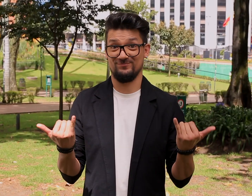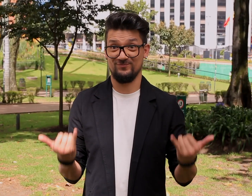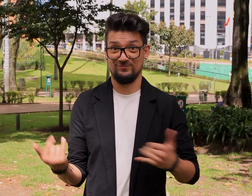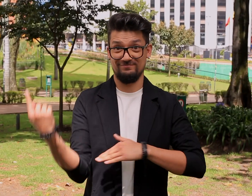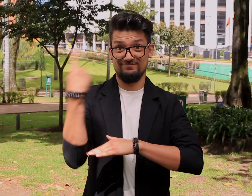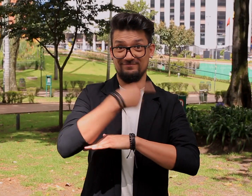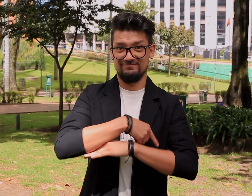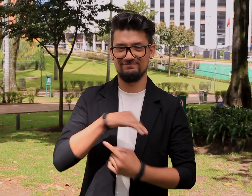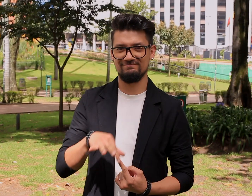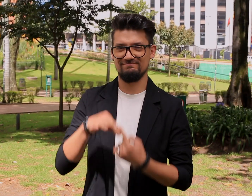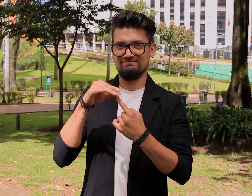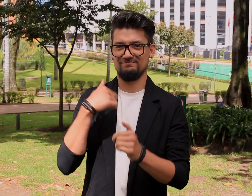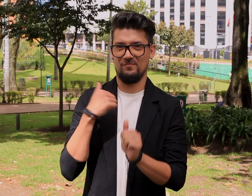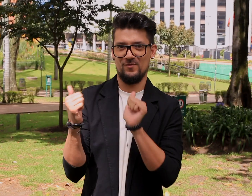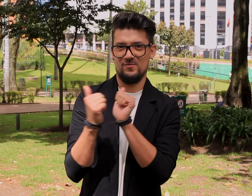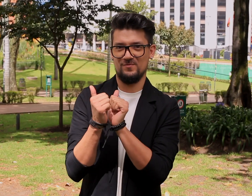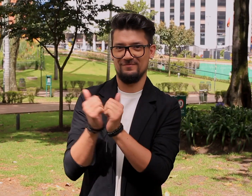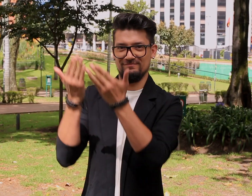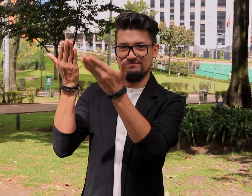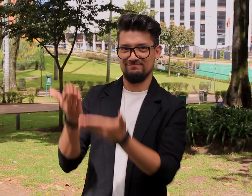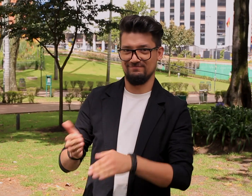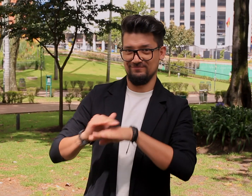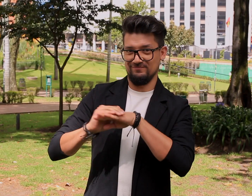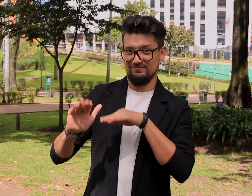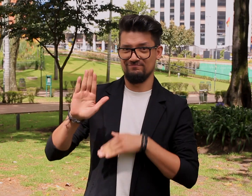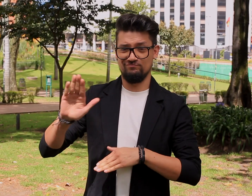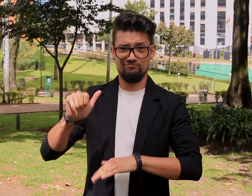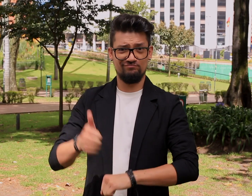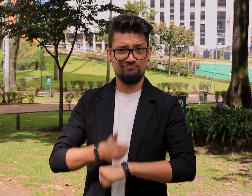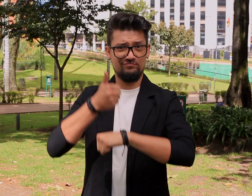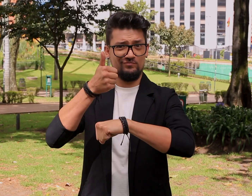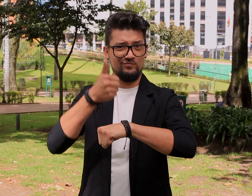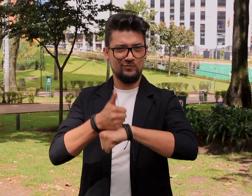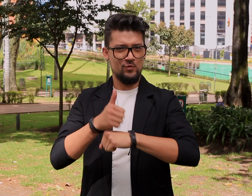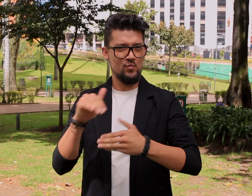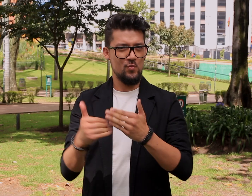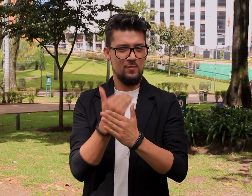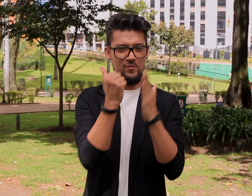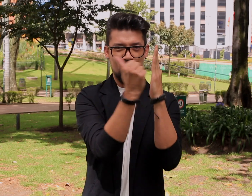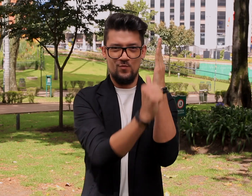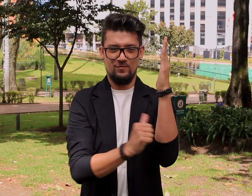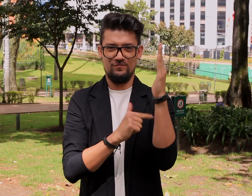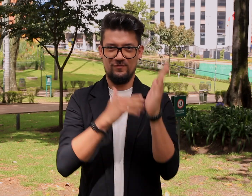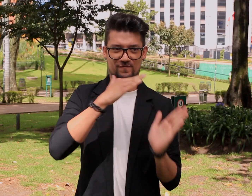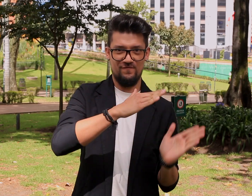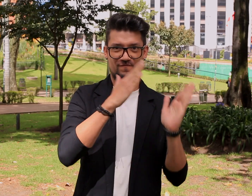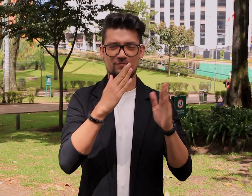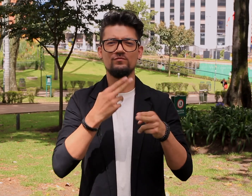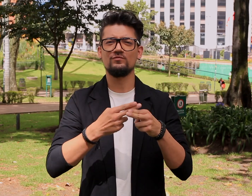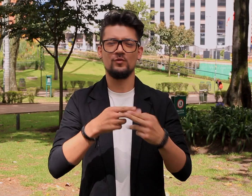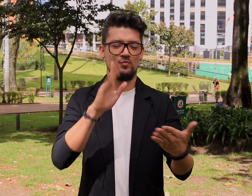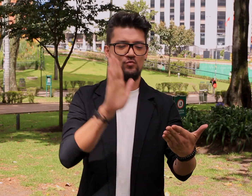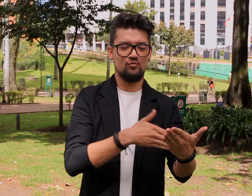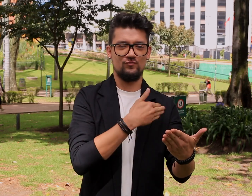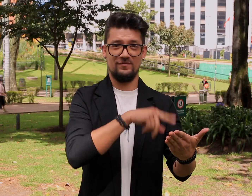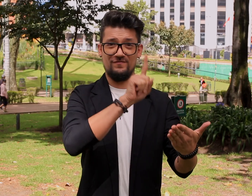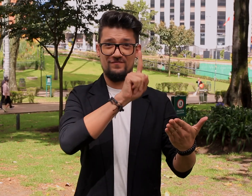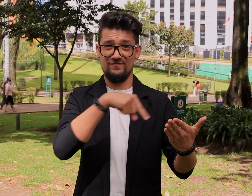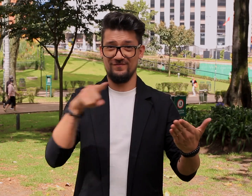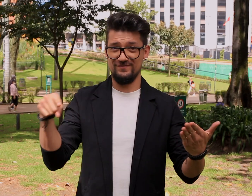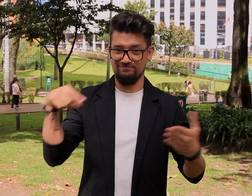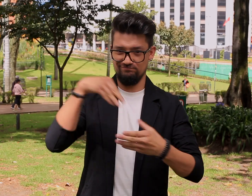y en el día de hoy tenemos un invitado más que especial que nos está acompañando en toma el control